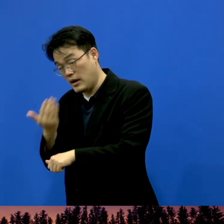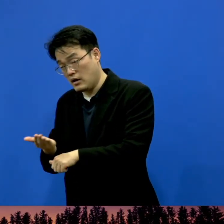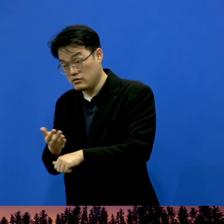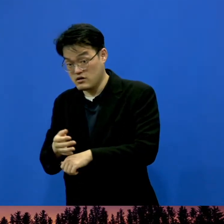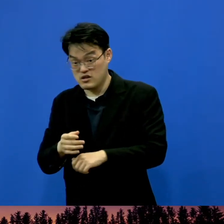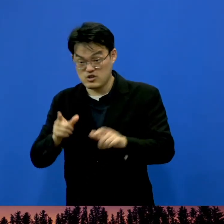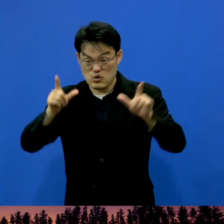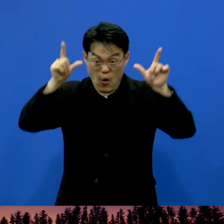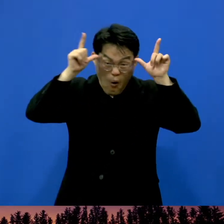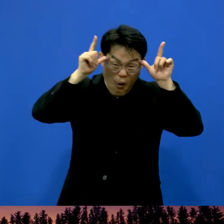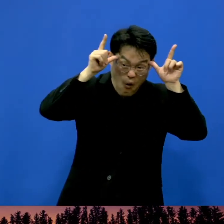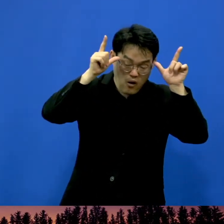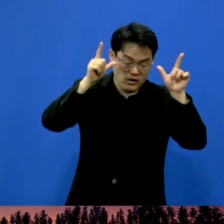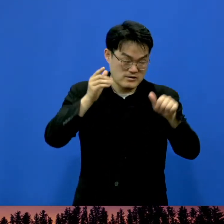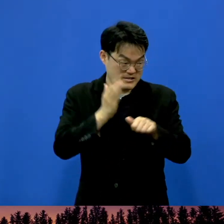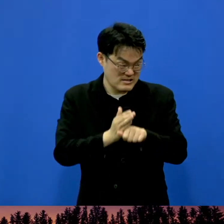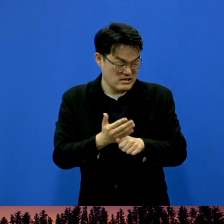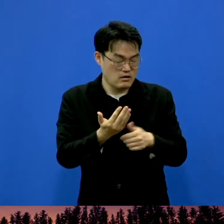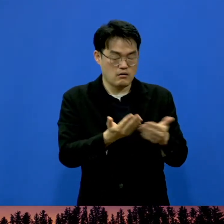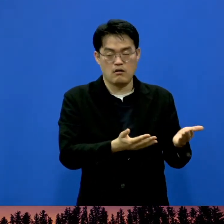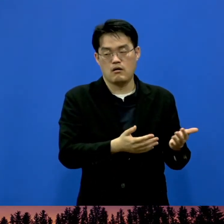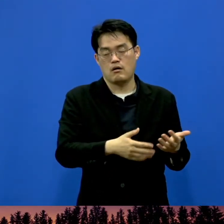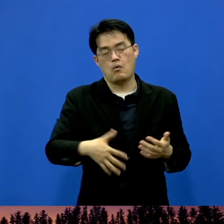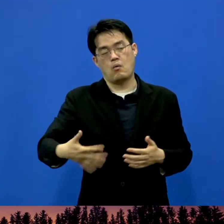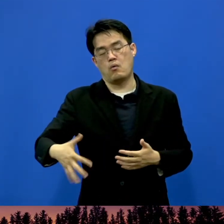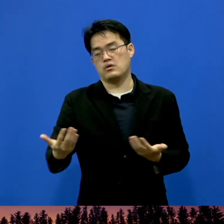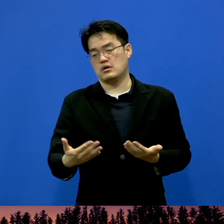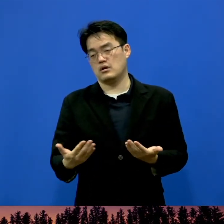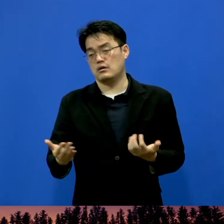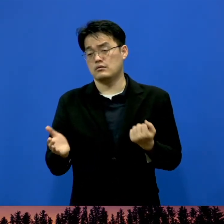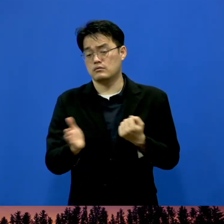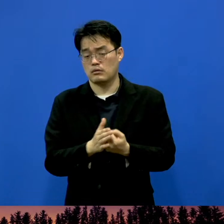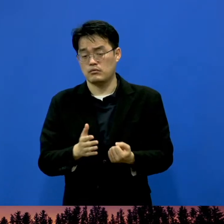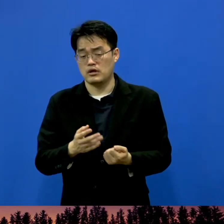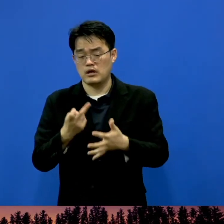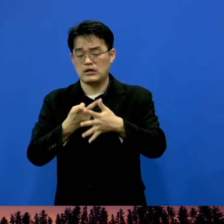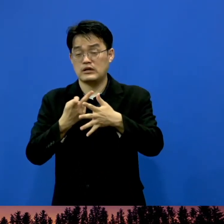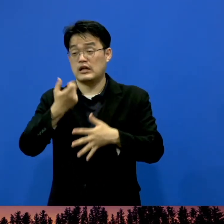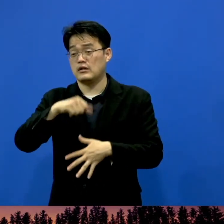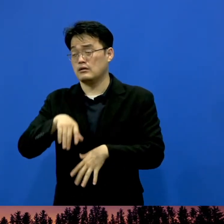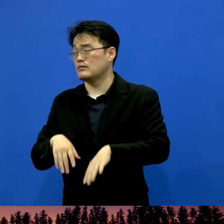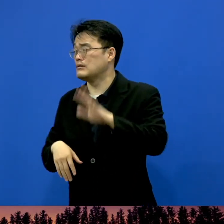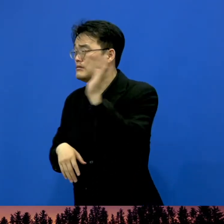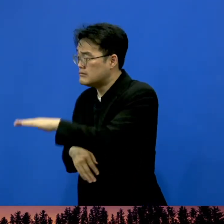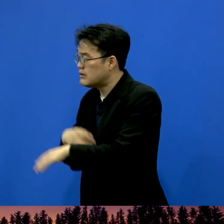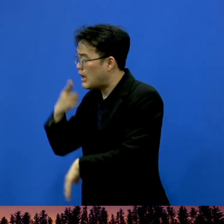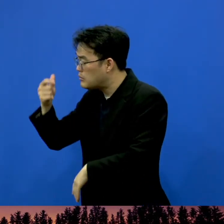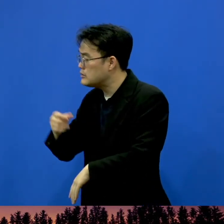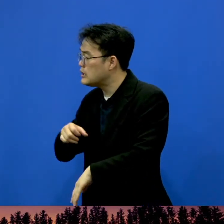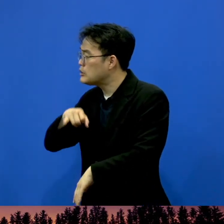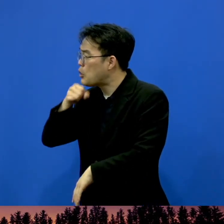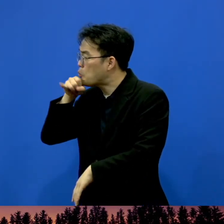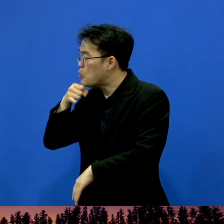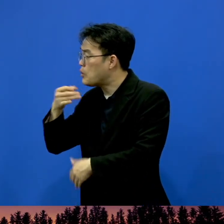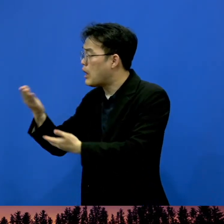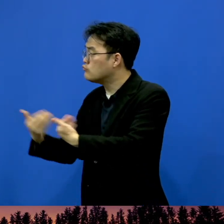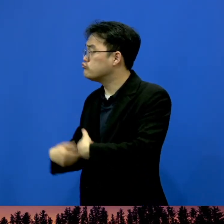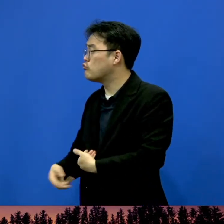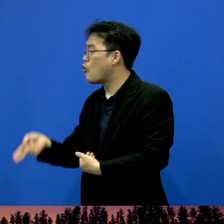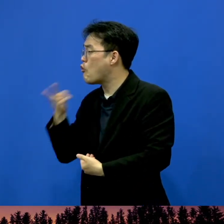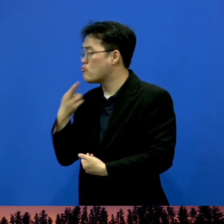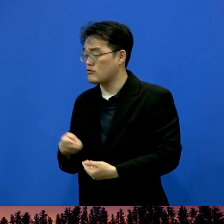말이죠. 여러분, 그래서 큰 아들이 그랬죠. 나에게는 염소 새끼 한 마리도 해준 적 없거늘 막 이러잖아요. 그러니까